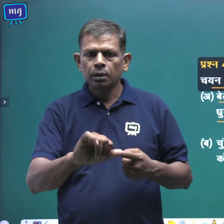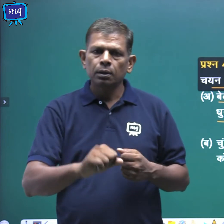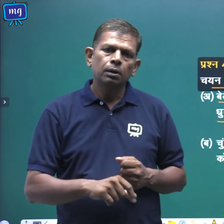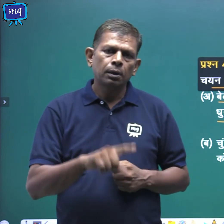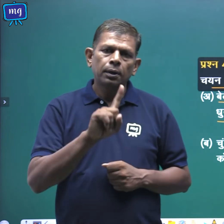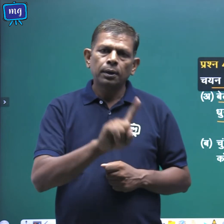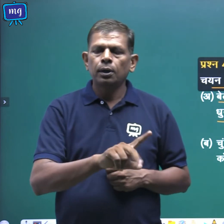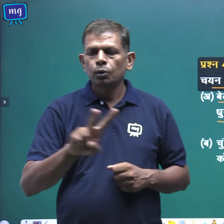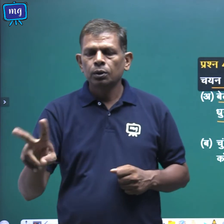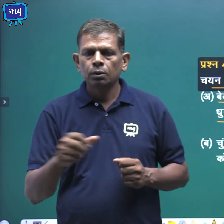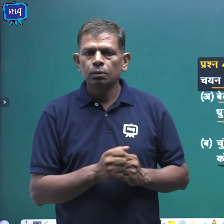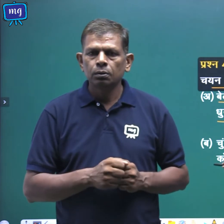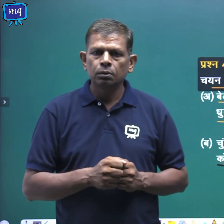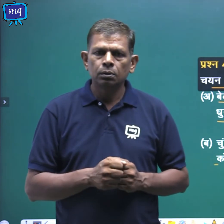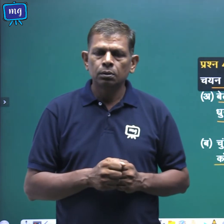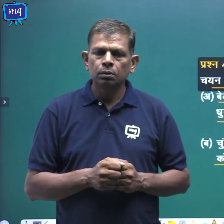एक दूसरे को